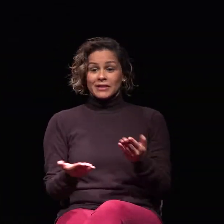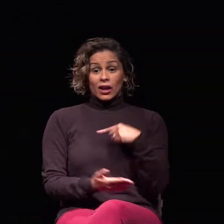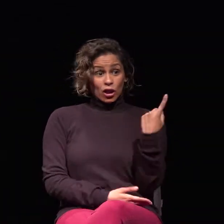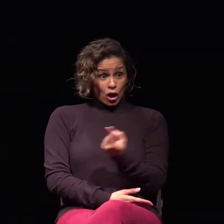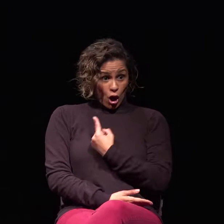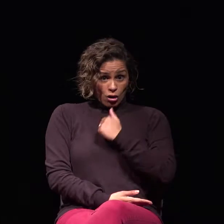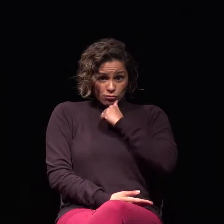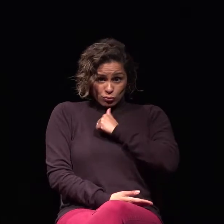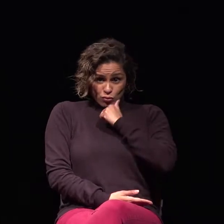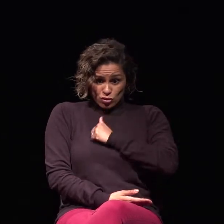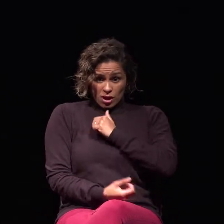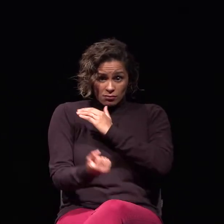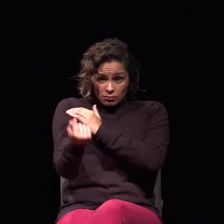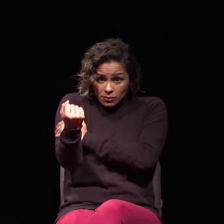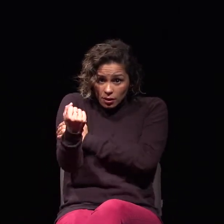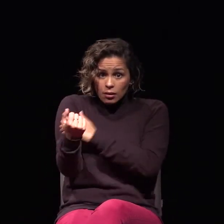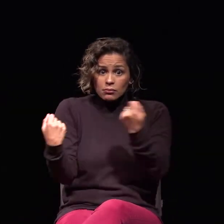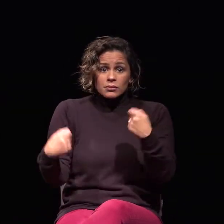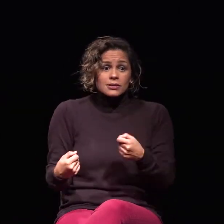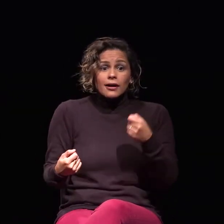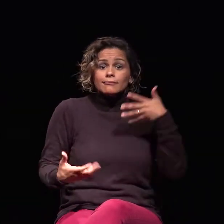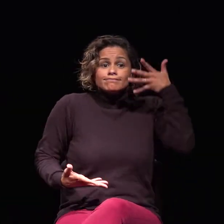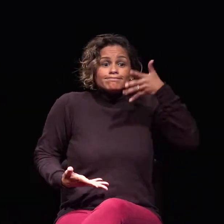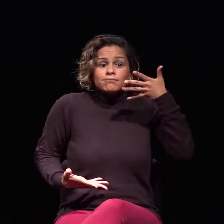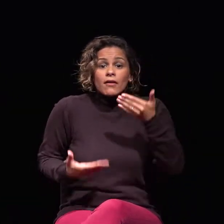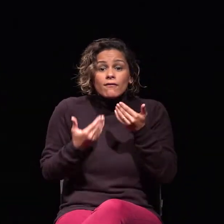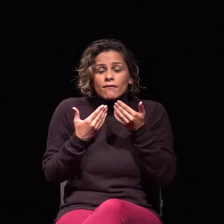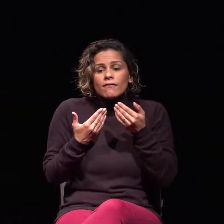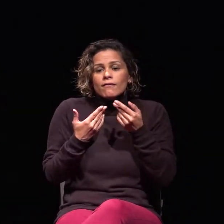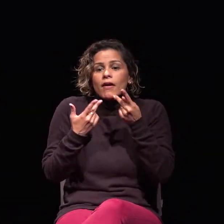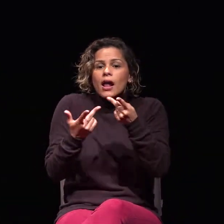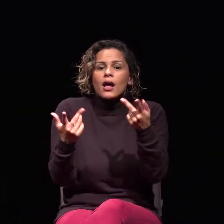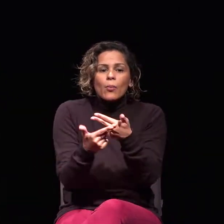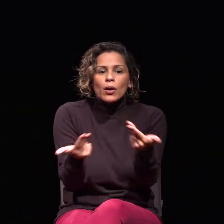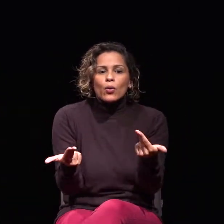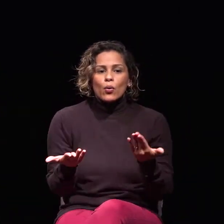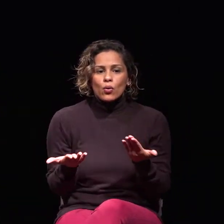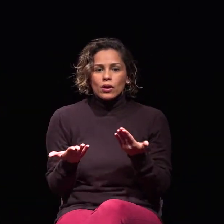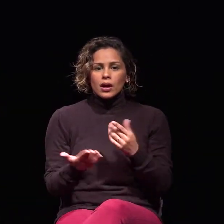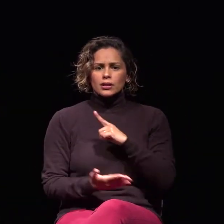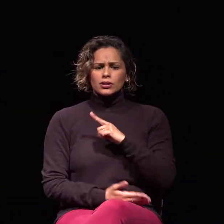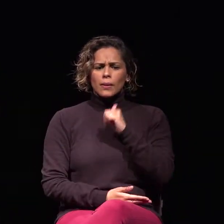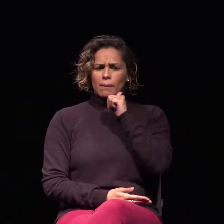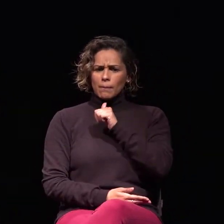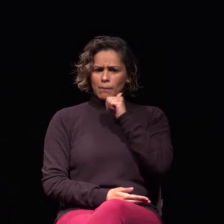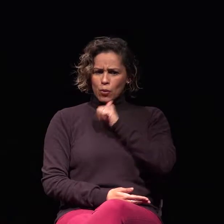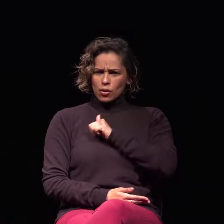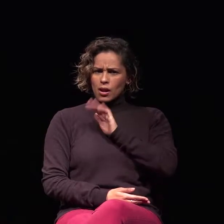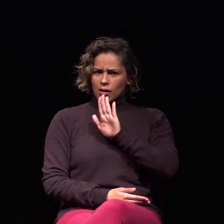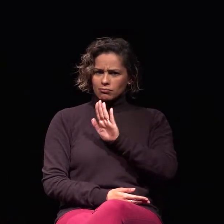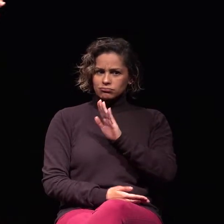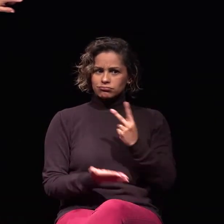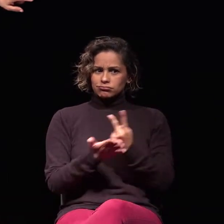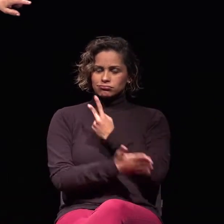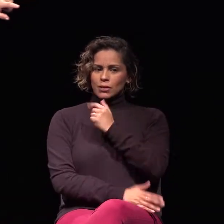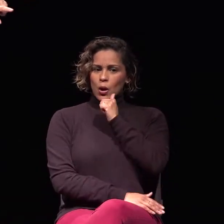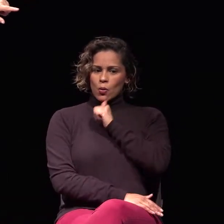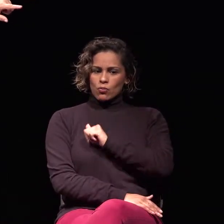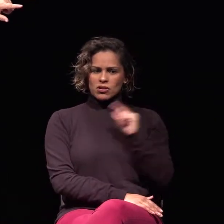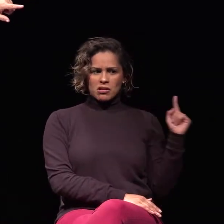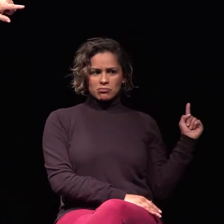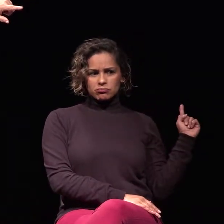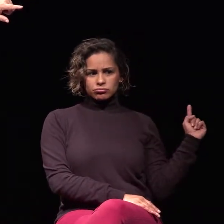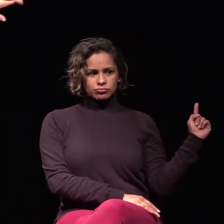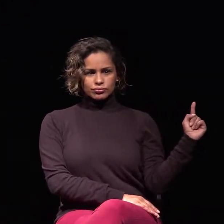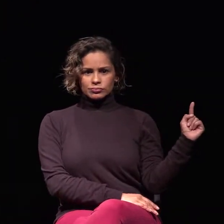coisa. Aí, de repente, saiu uma mulher, gente, lá de trás, uma mulher negra, alta, isso eu nunca vou esquecer. Ela subiu aqui direto,